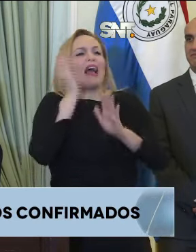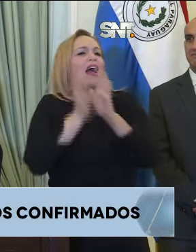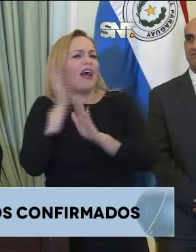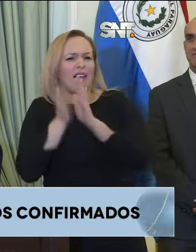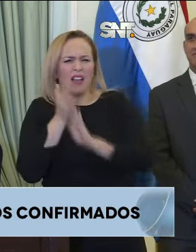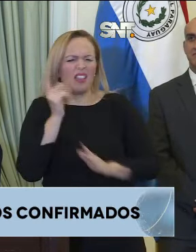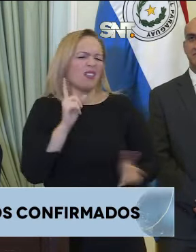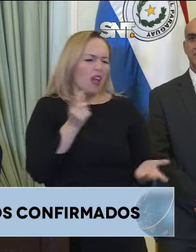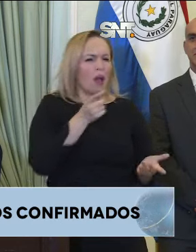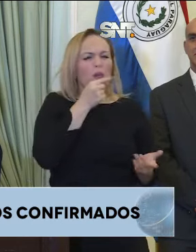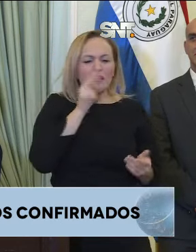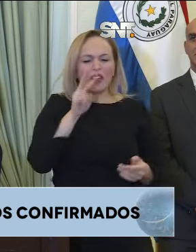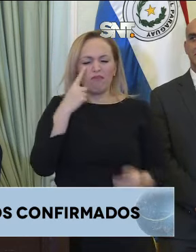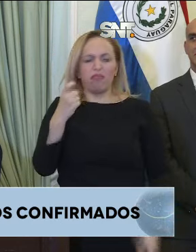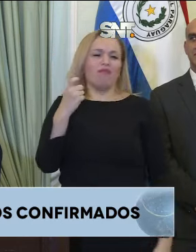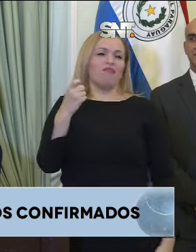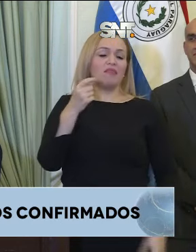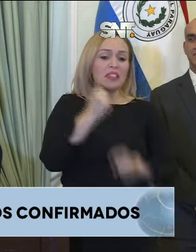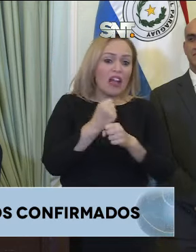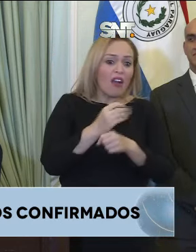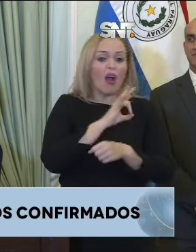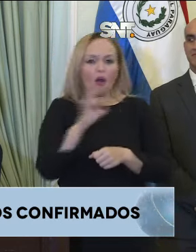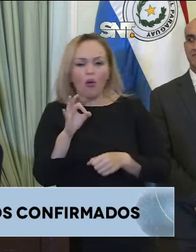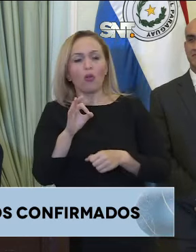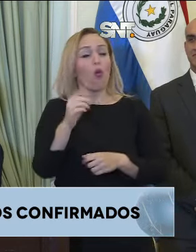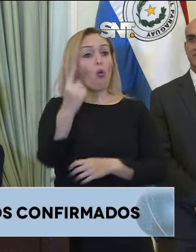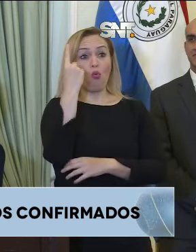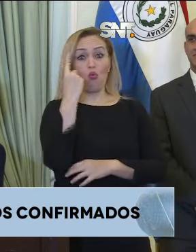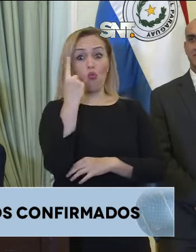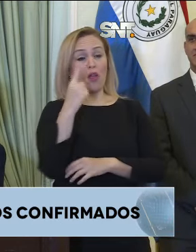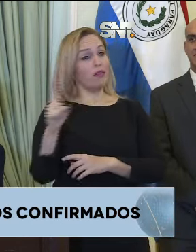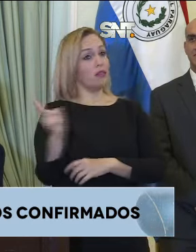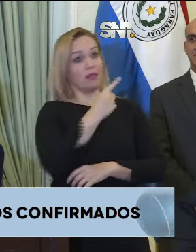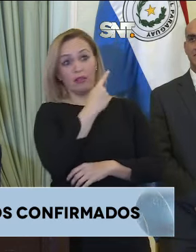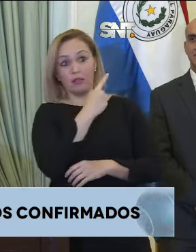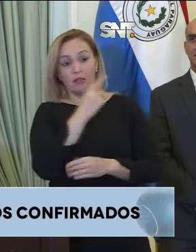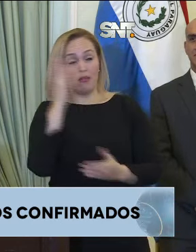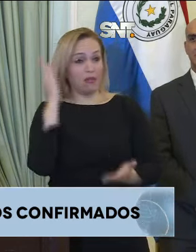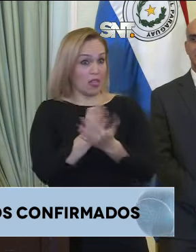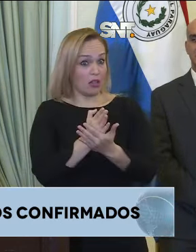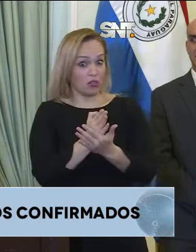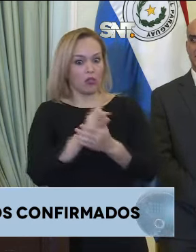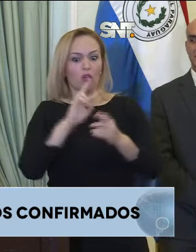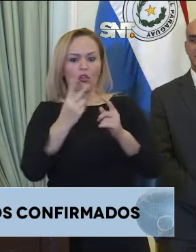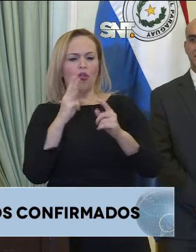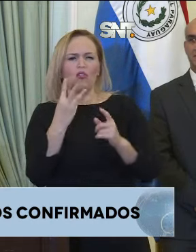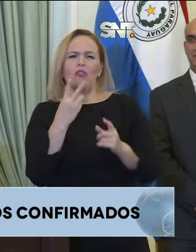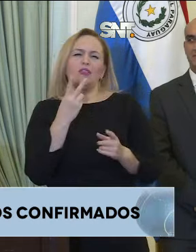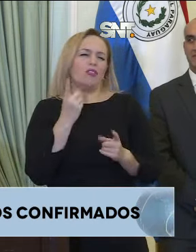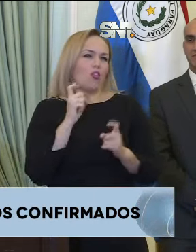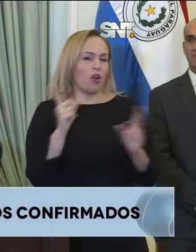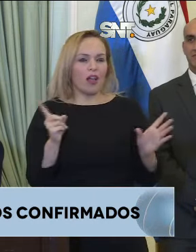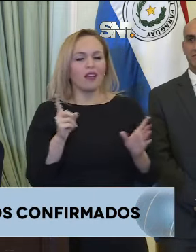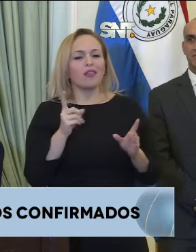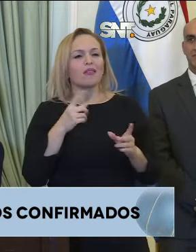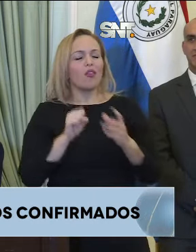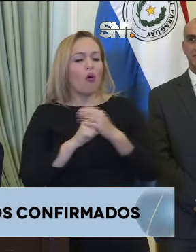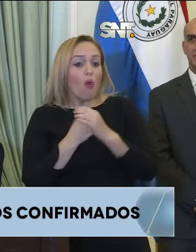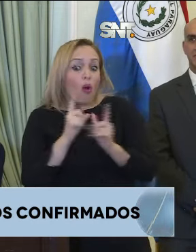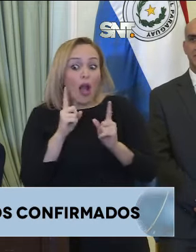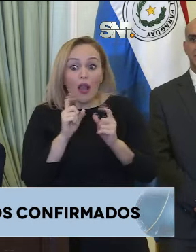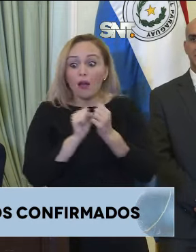se le va a advertir una vez, la segunda vez adentro. Pero yo creo que con la ministra Kramer en estos días vamos a buscar que se tenga